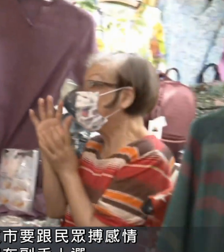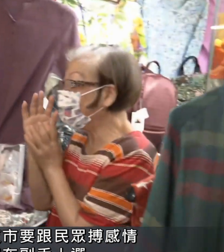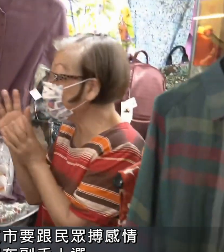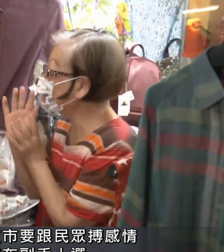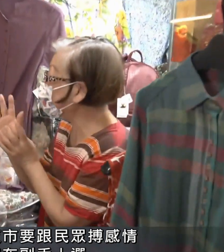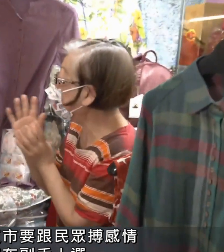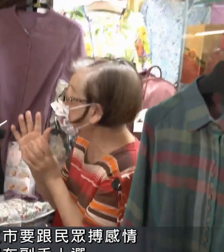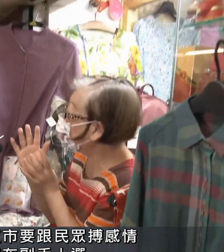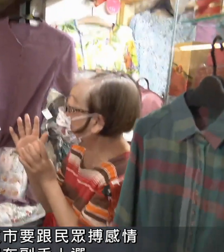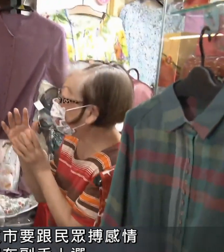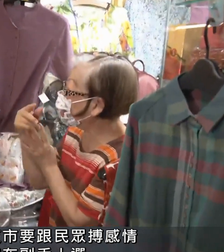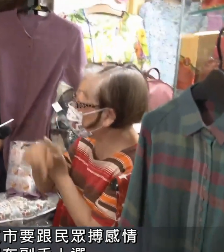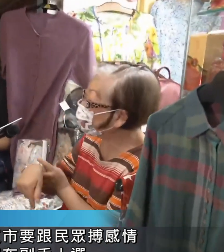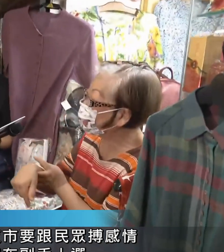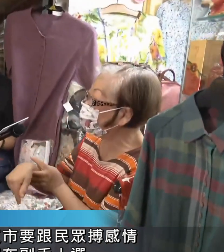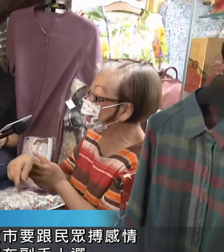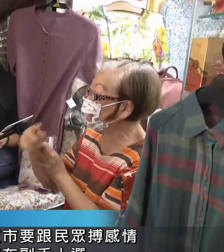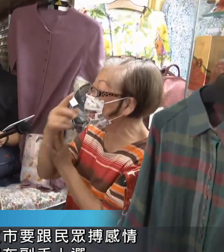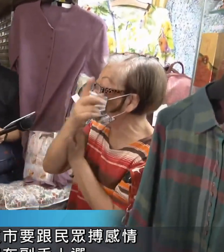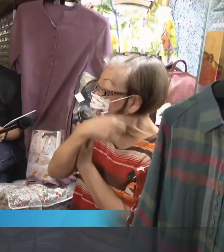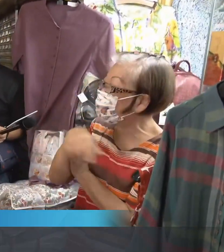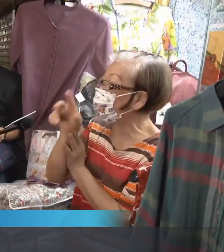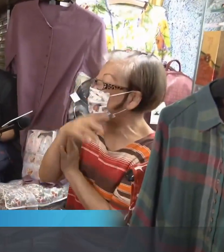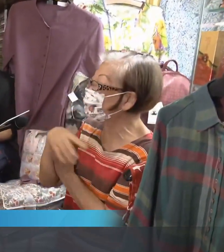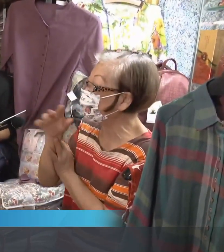渴望宣布副手人选。记者综合报道。